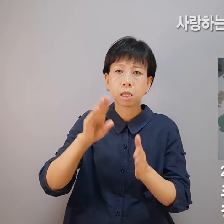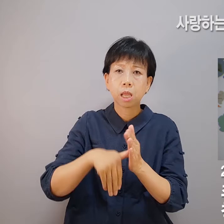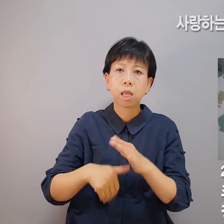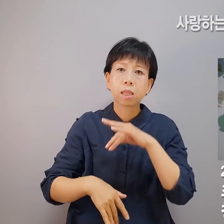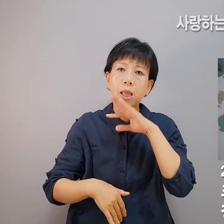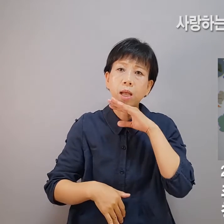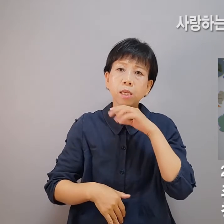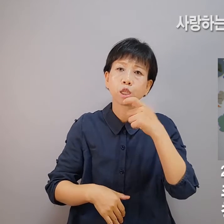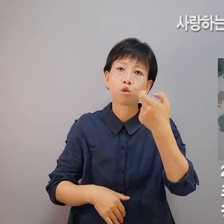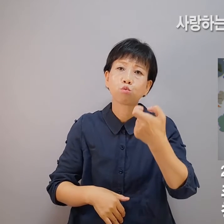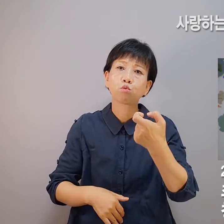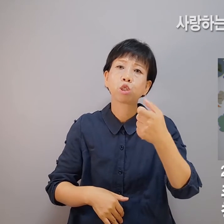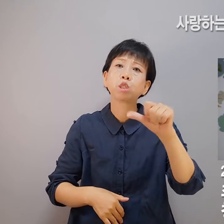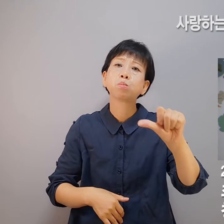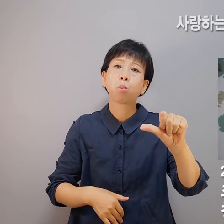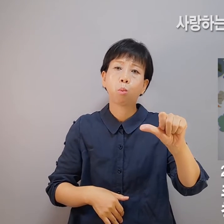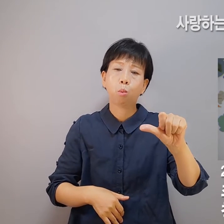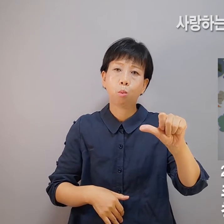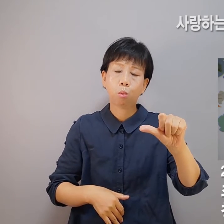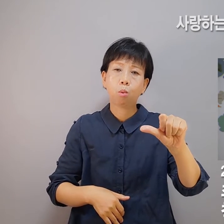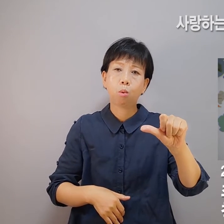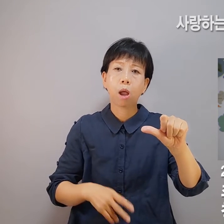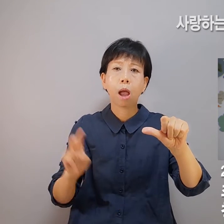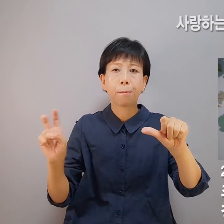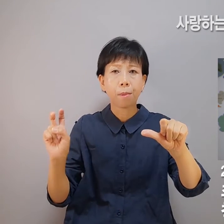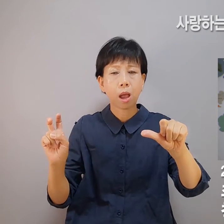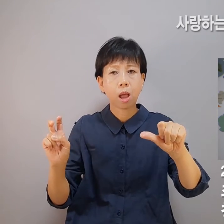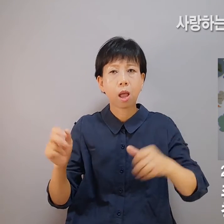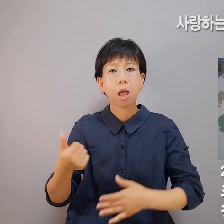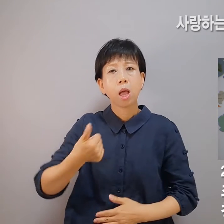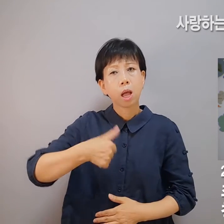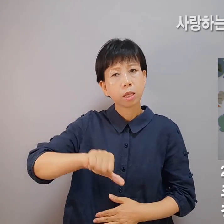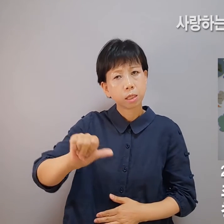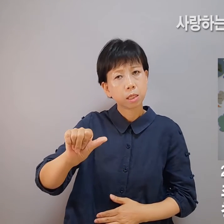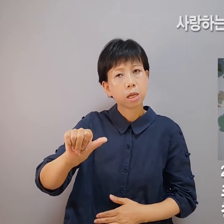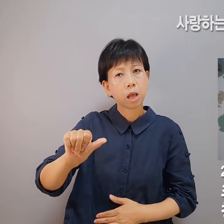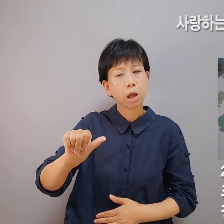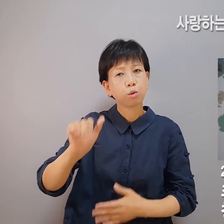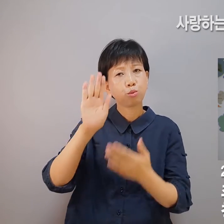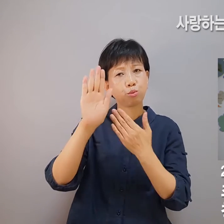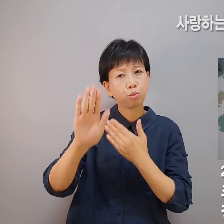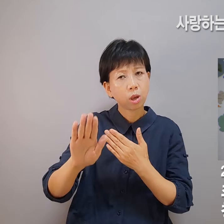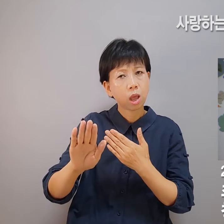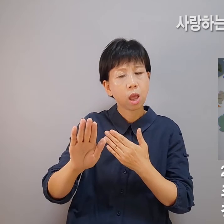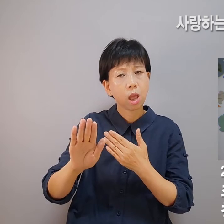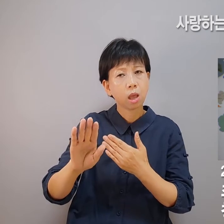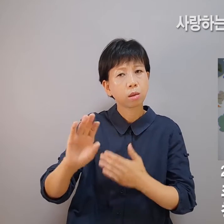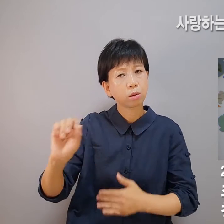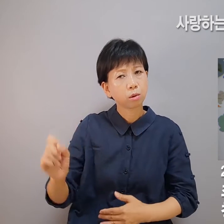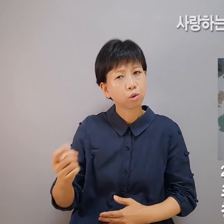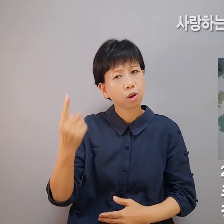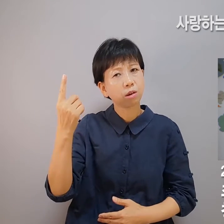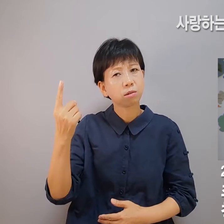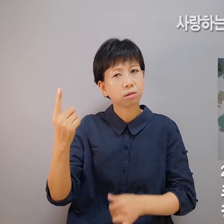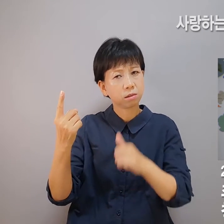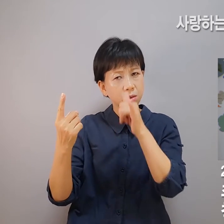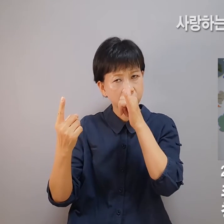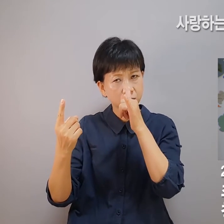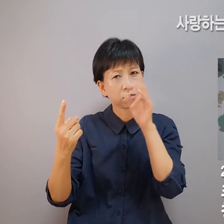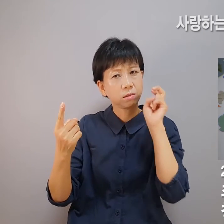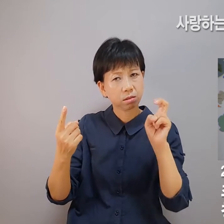있어서 인생의 전환점, 분기점이 될 수 있는 어떤 계기가 성경에는 자세히 나와 있지는